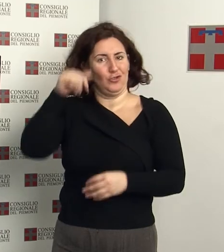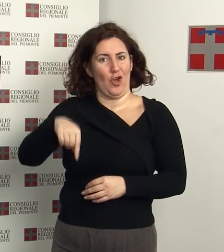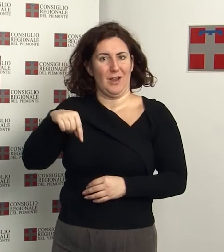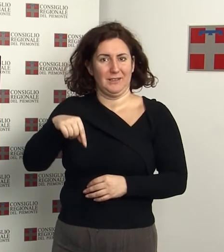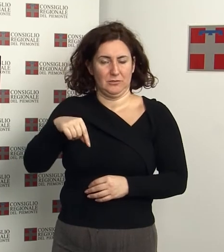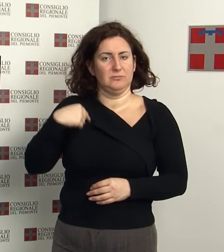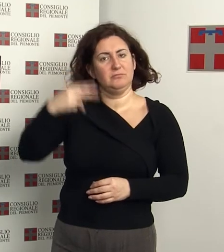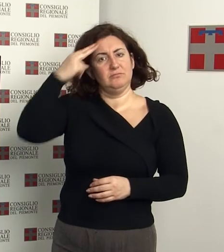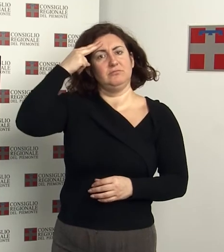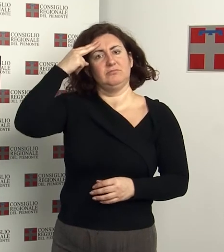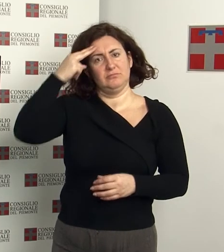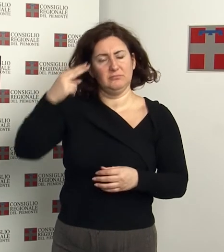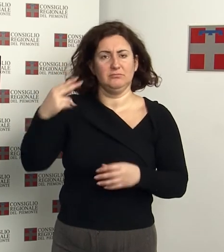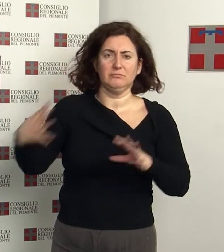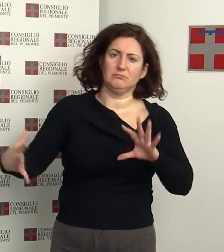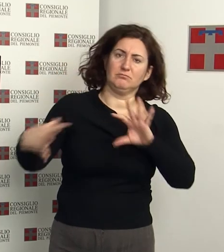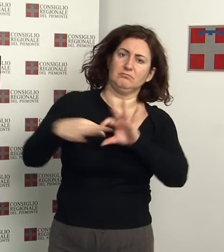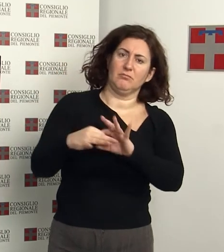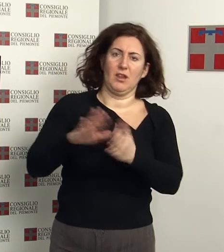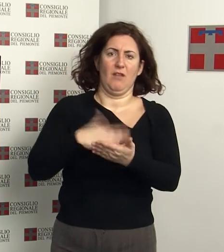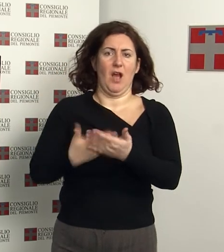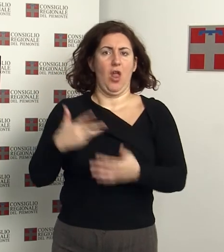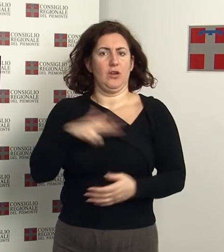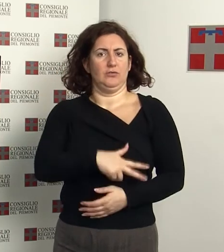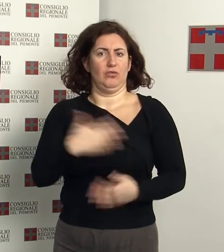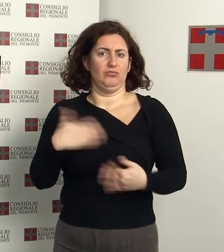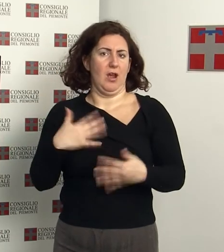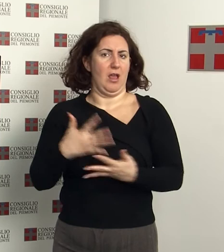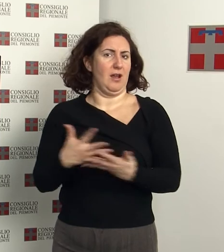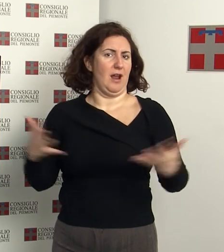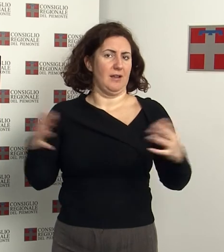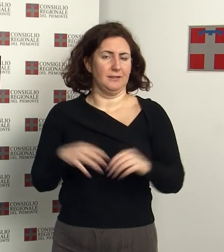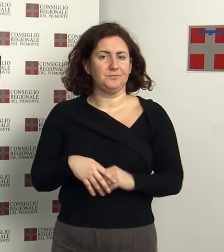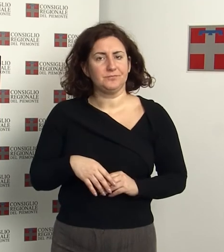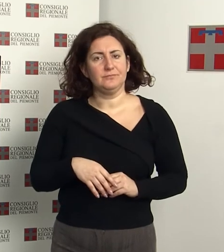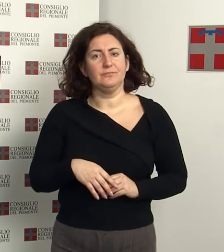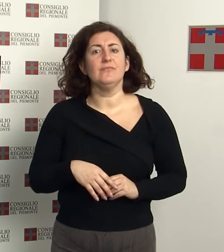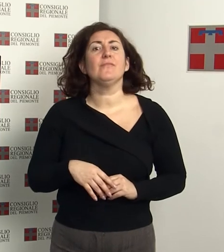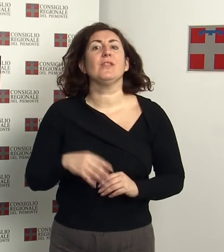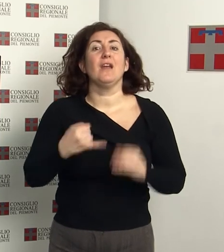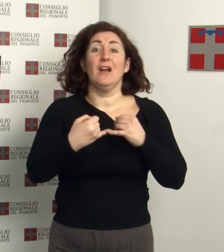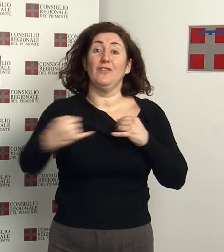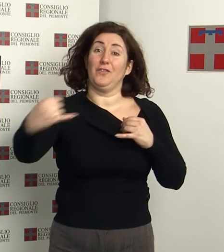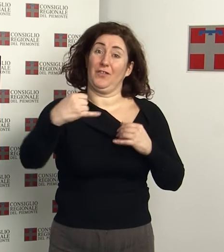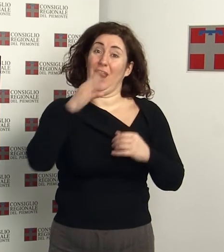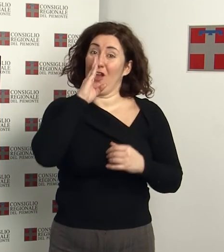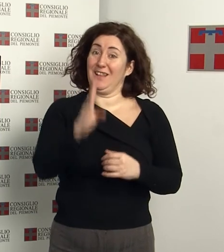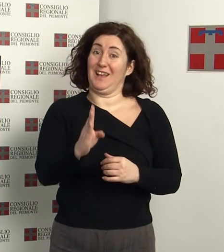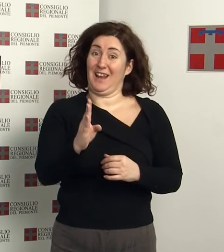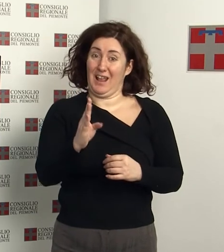dell'attività conciliativa del corecom tre generazioni tre libri per il filo diretto dedicato al giorno della memoria è stato